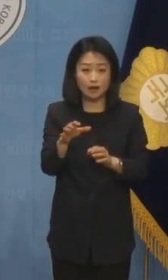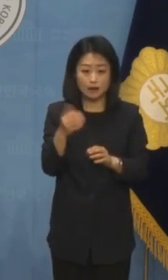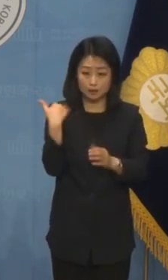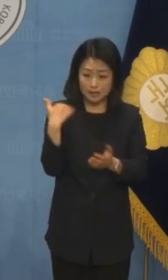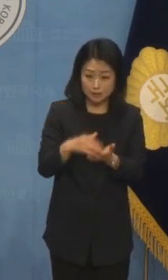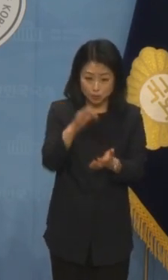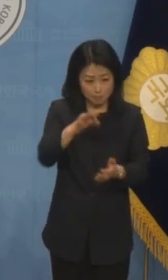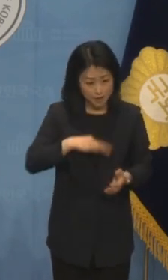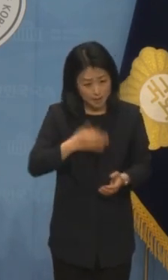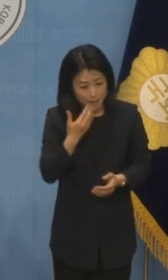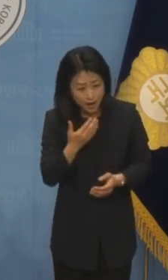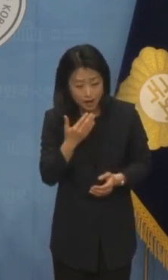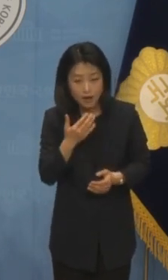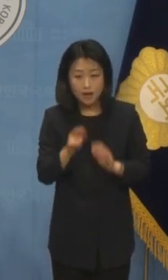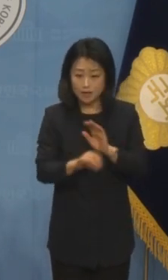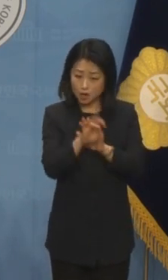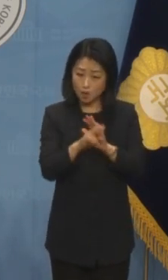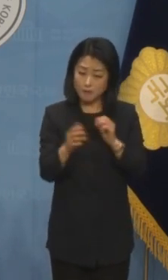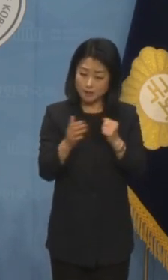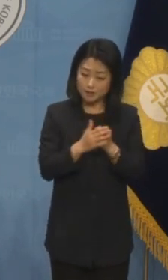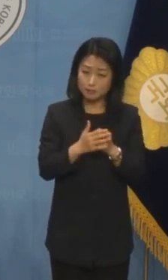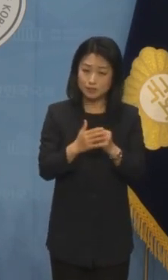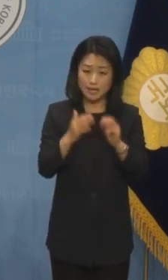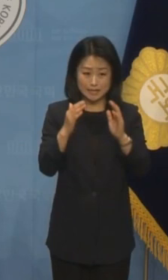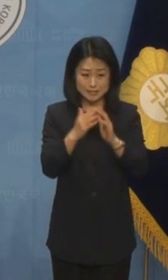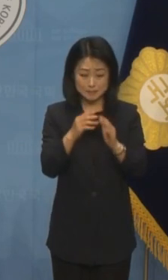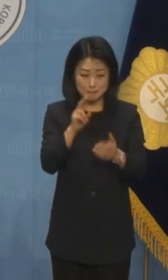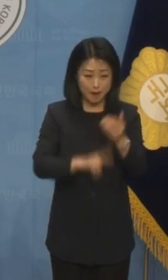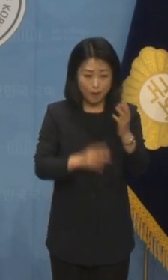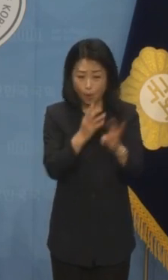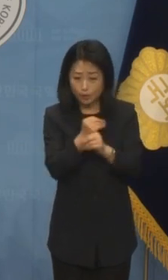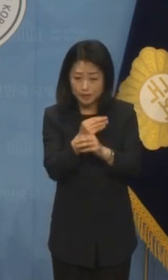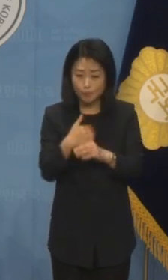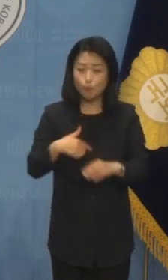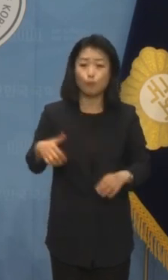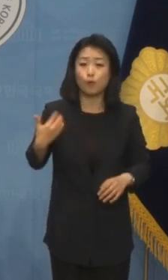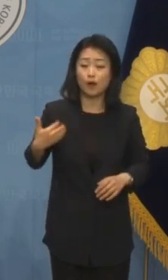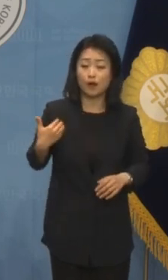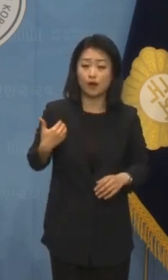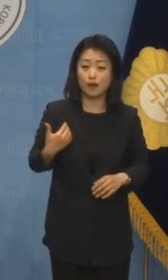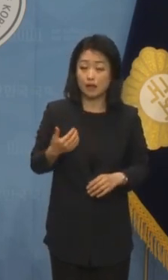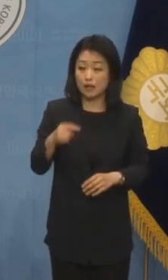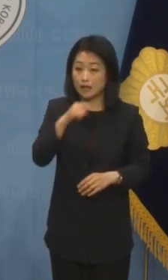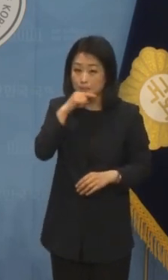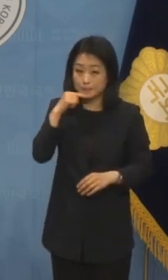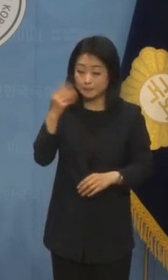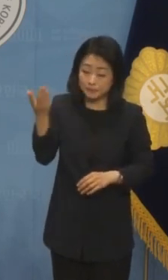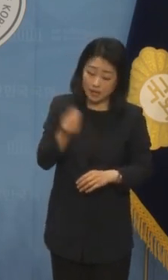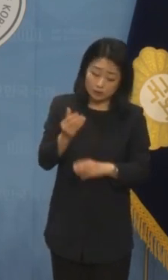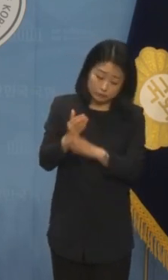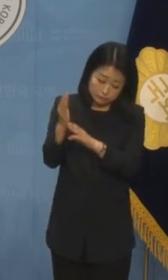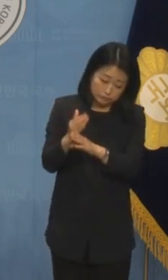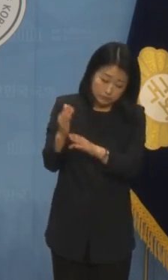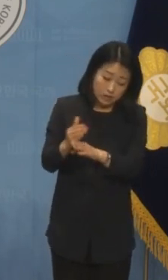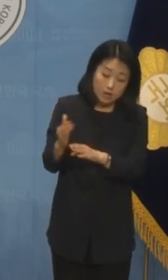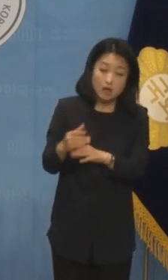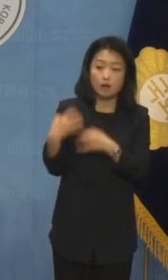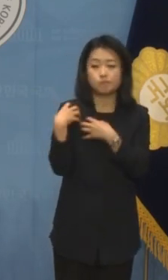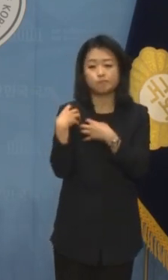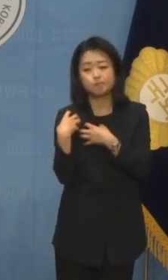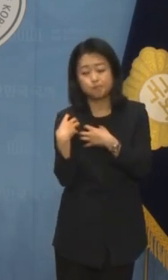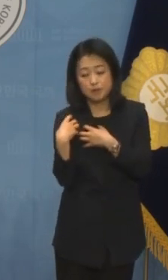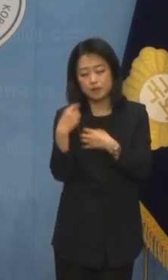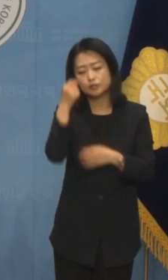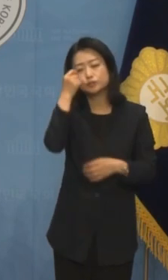돌려받을 수 있을지, 경매로 집을 받아와도 언제 팔릴지도 모르는데 거액의 대출을 계속 짊어져야 한다는 사실에